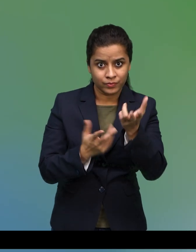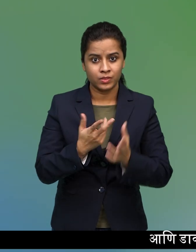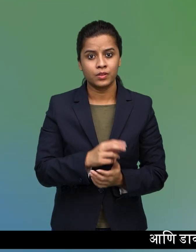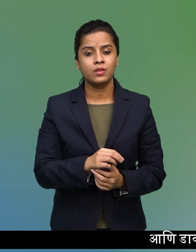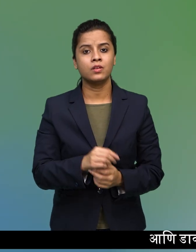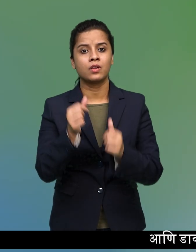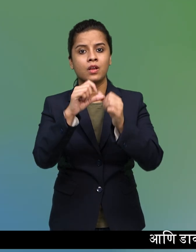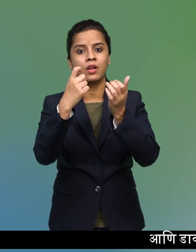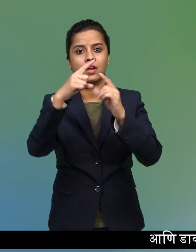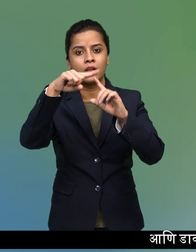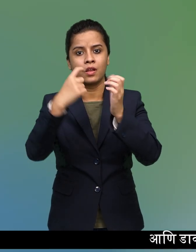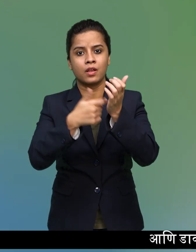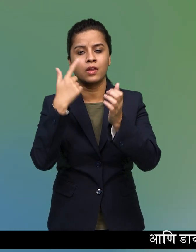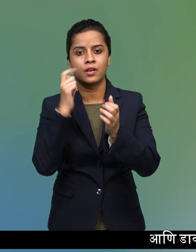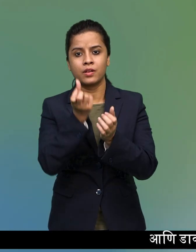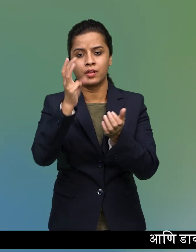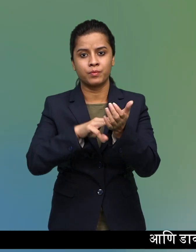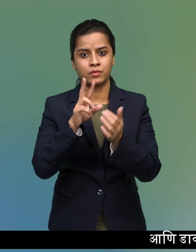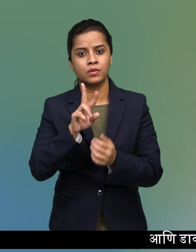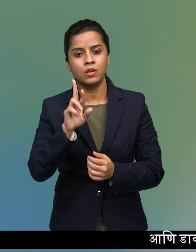आणि डावा पिंडकोश उजव्या अलिंद